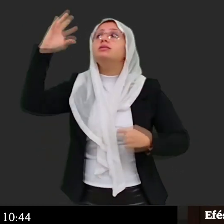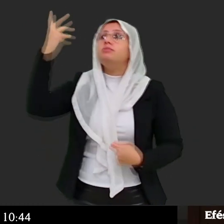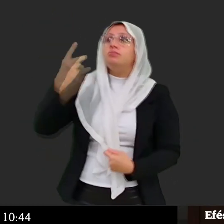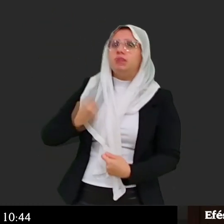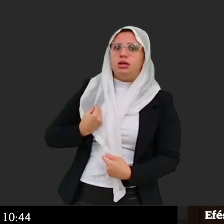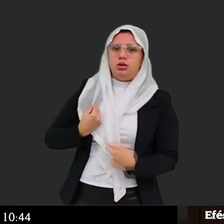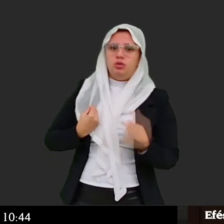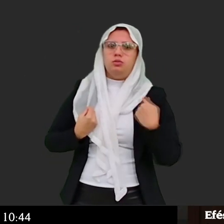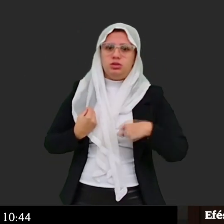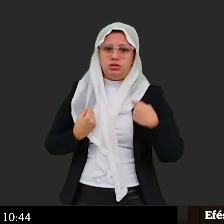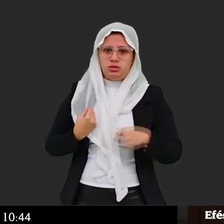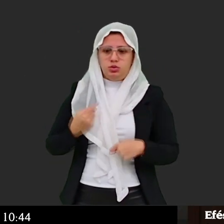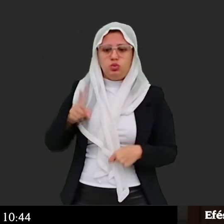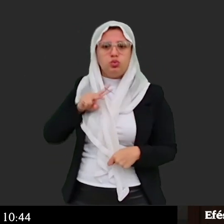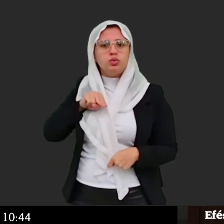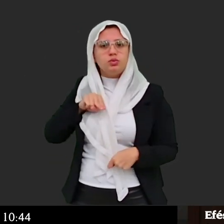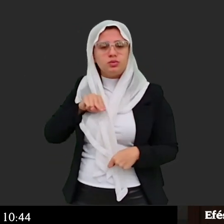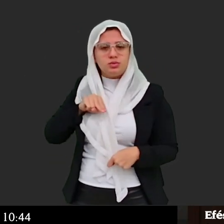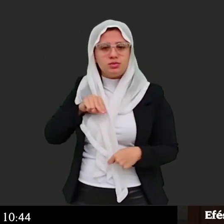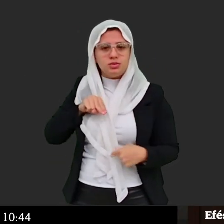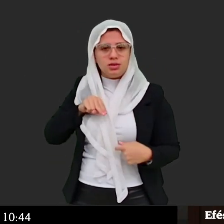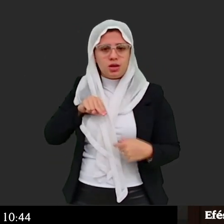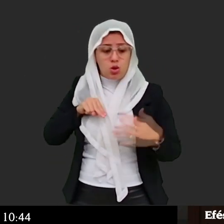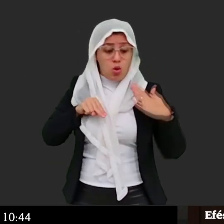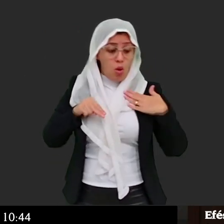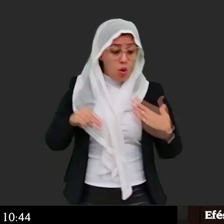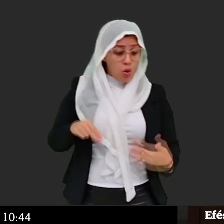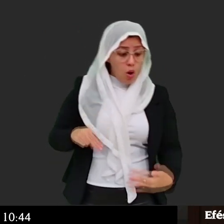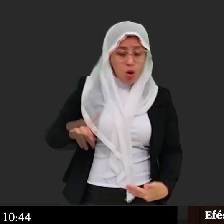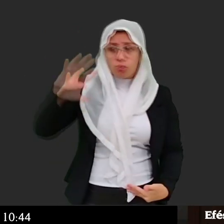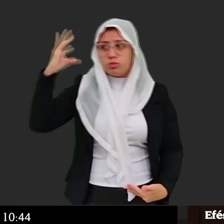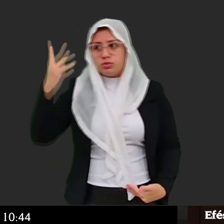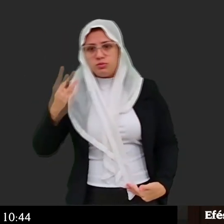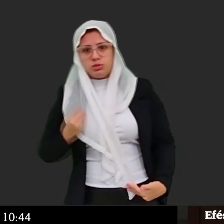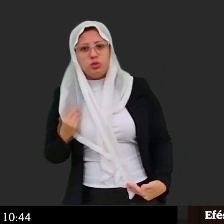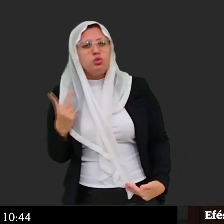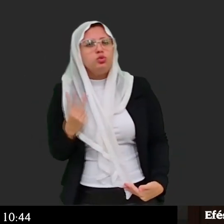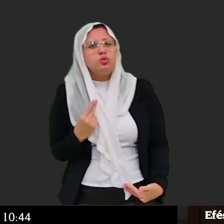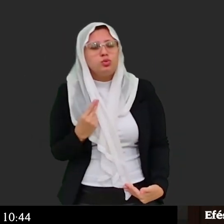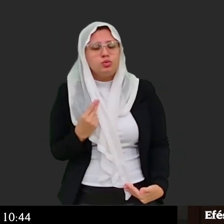Deus. Então há um corpo, mas também há um só espírito.